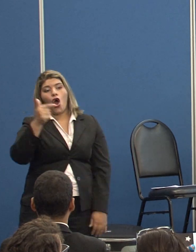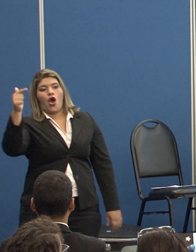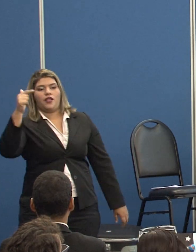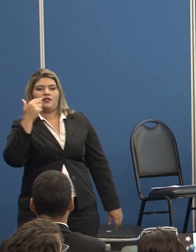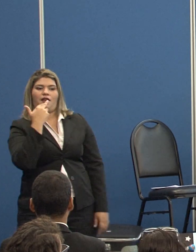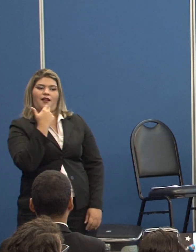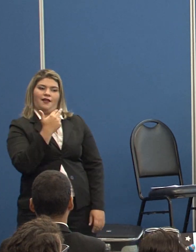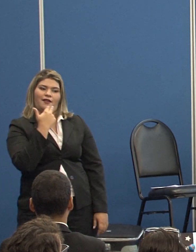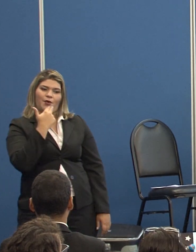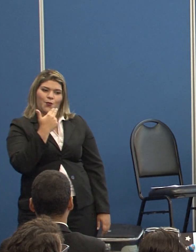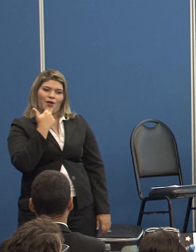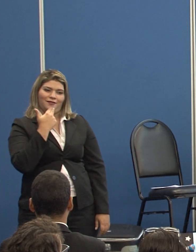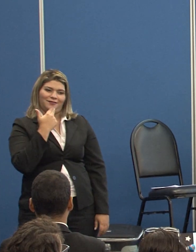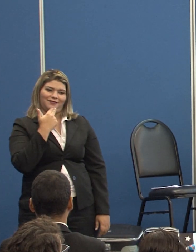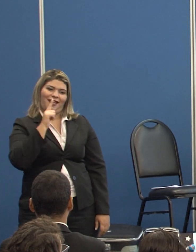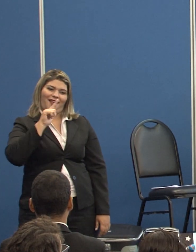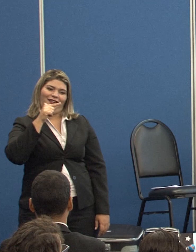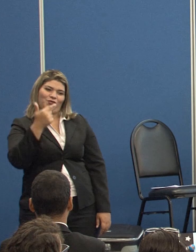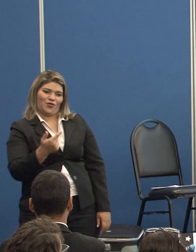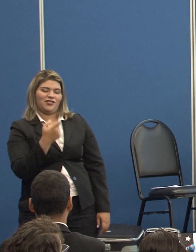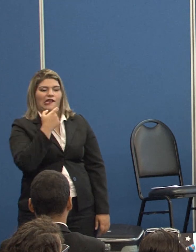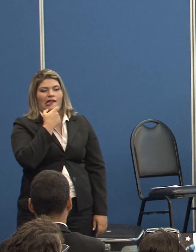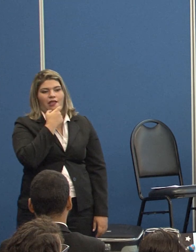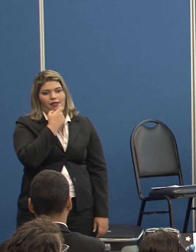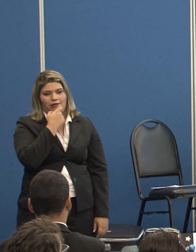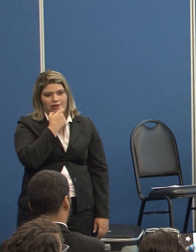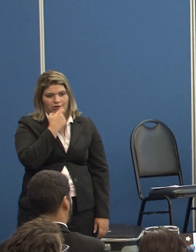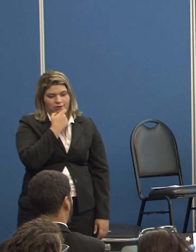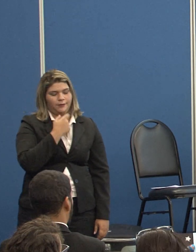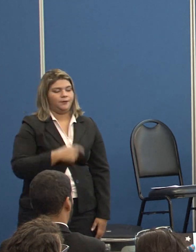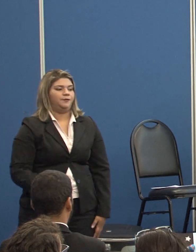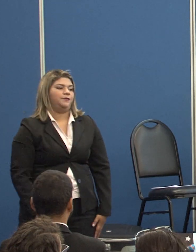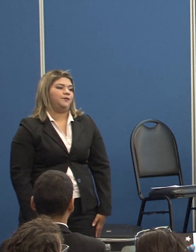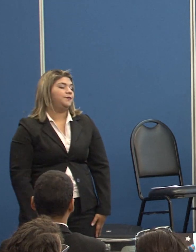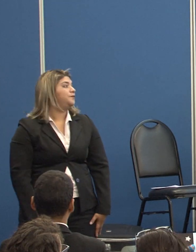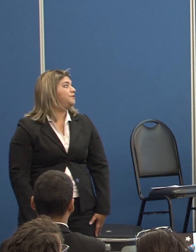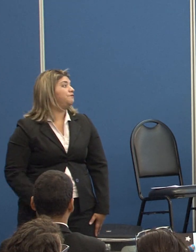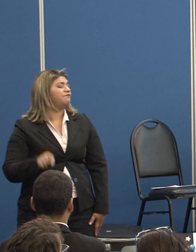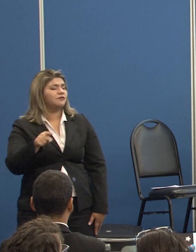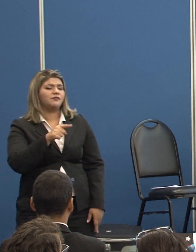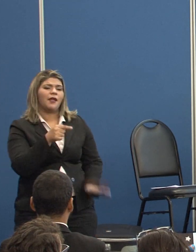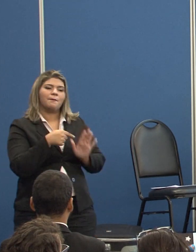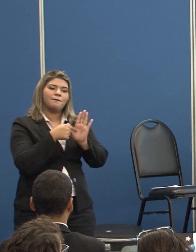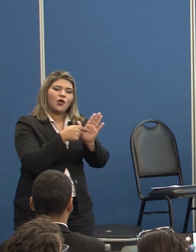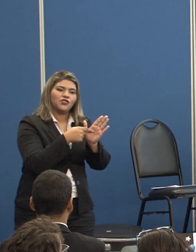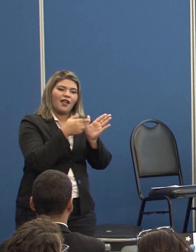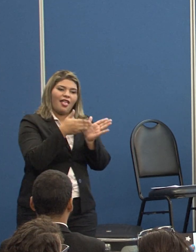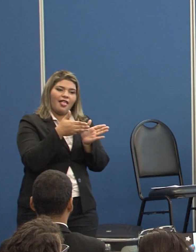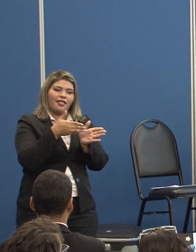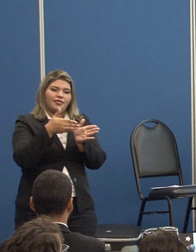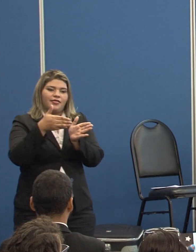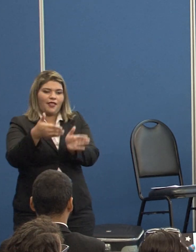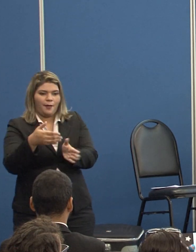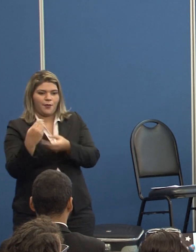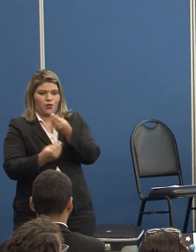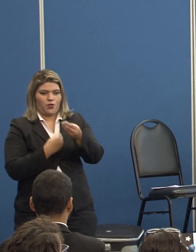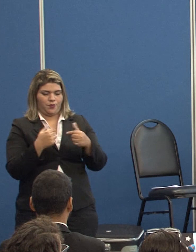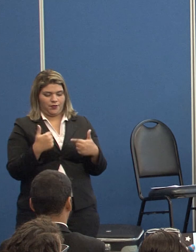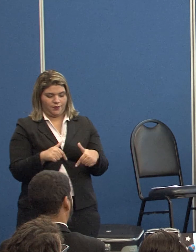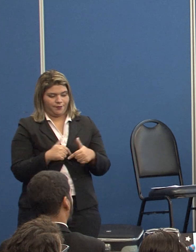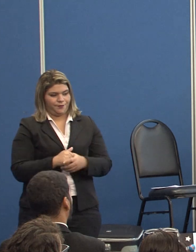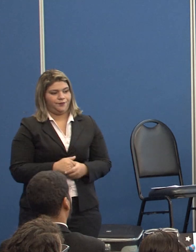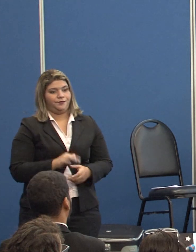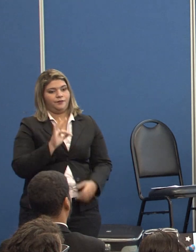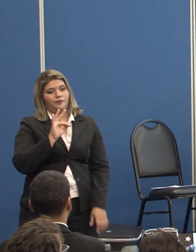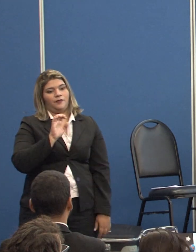especificamente aí de língua inglesa. Então, a gente traz as estratégias, as etapas para o nosso trabalho.